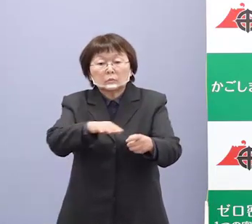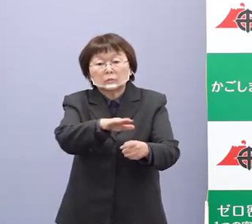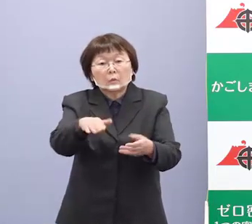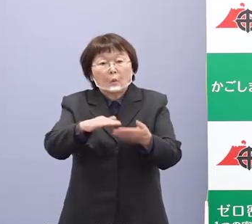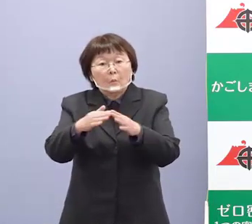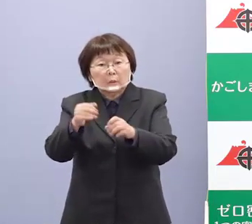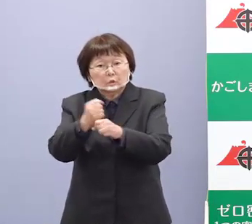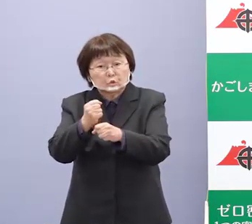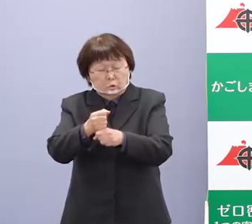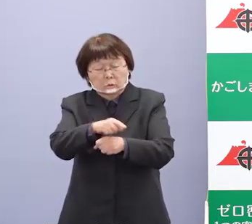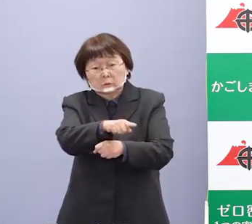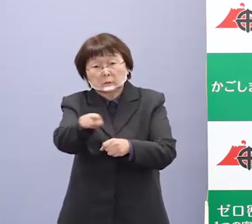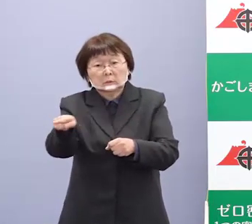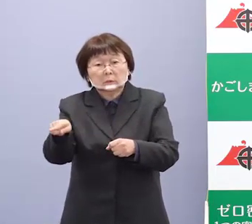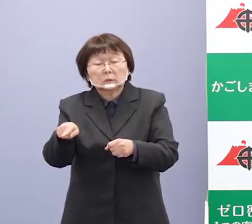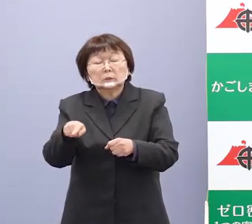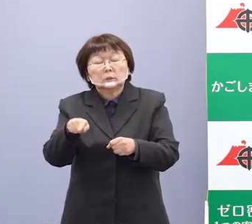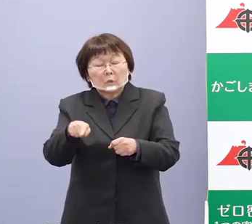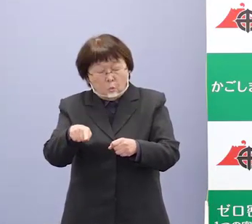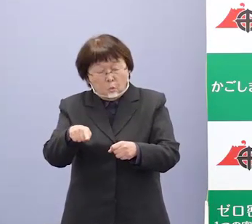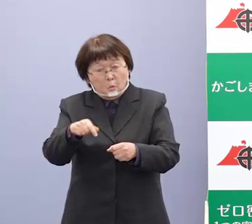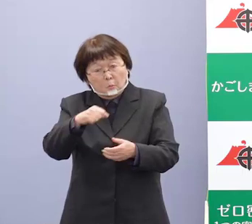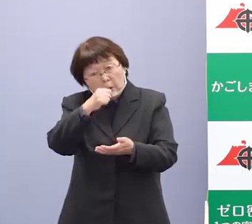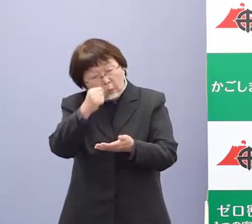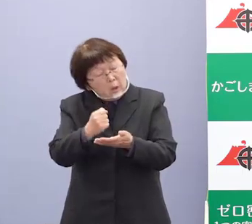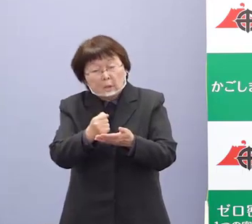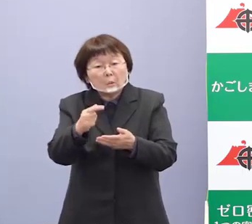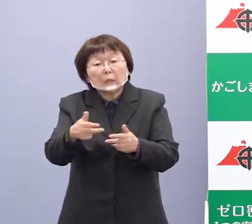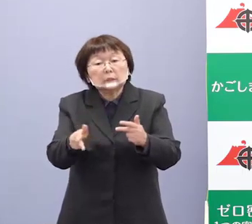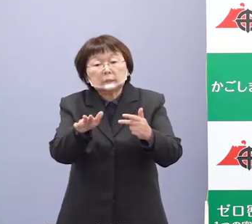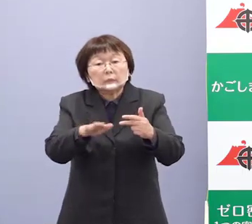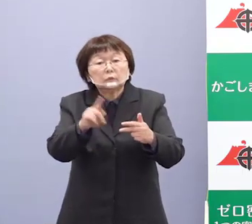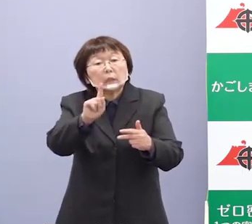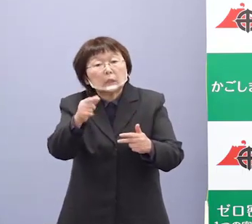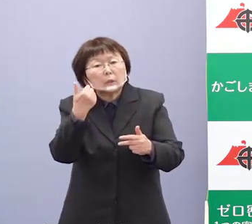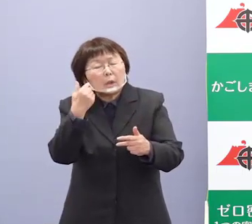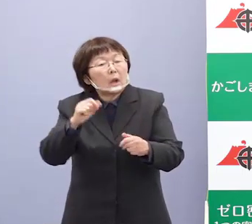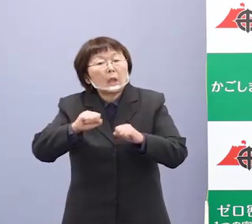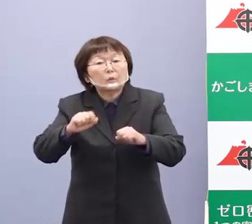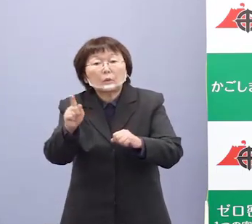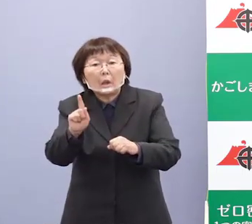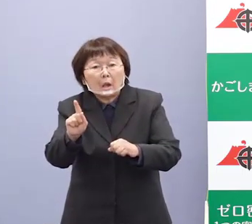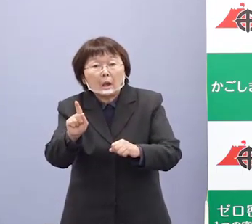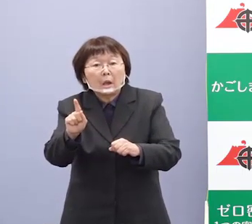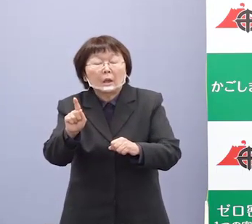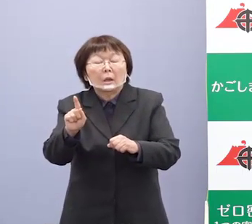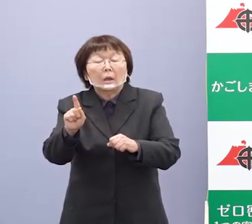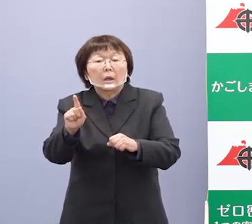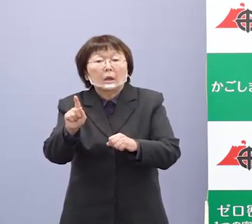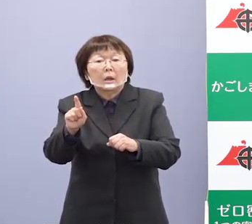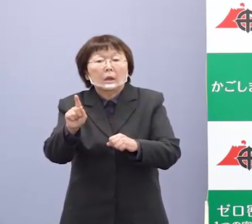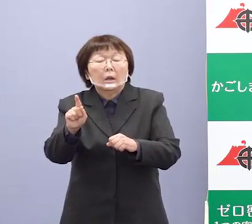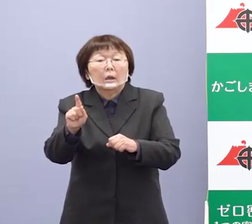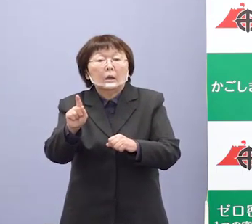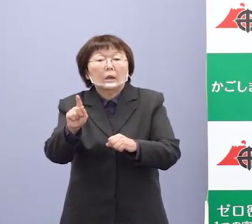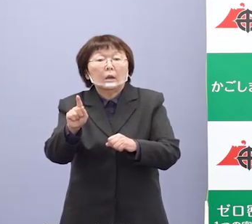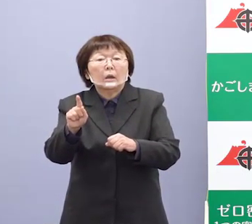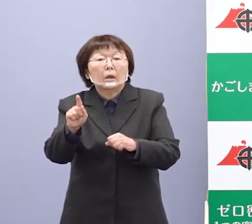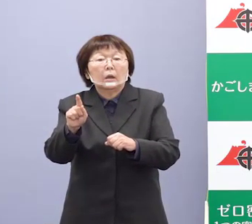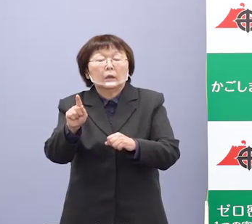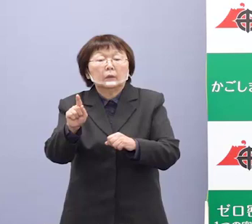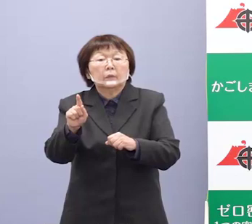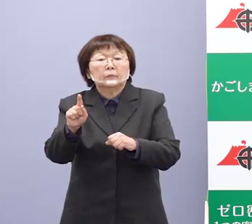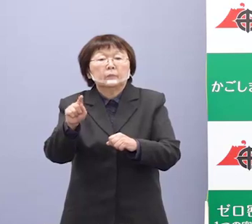まあ、ゾーニング、そしてそれを満たす機能はどういう施設であり、そして誰が手掛けていくのか、こういったところをこ